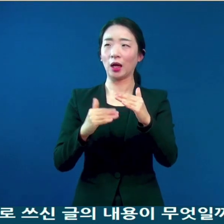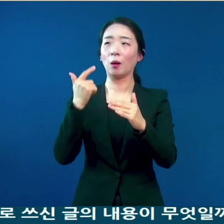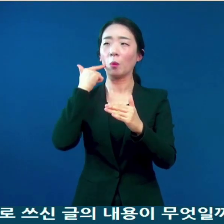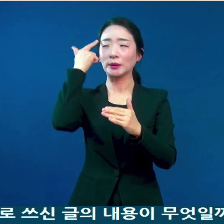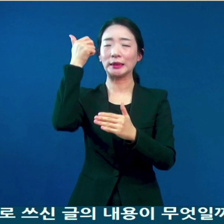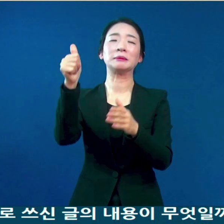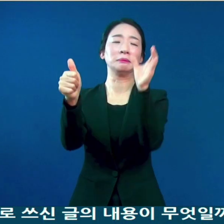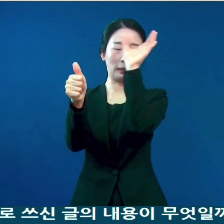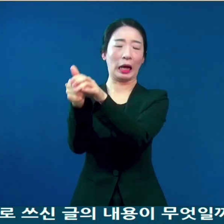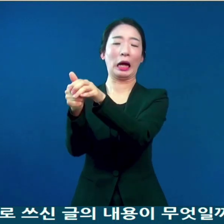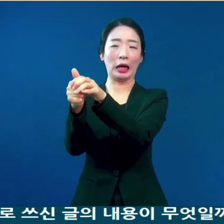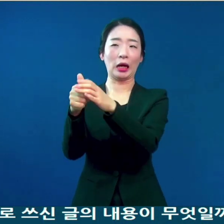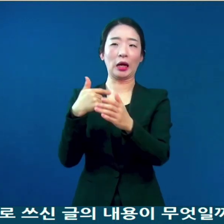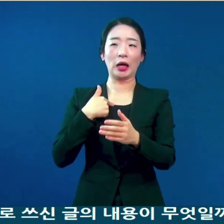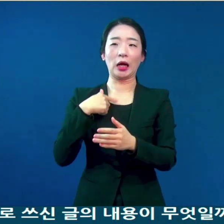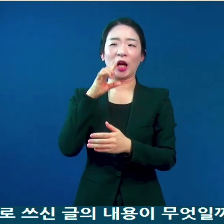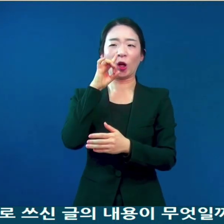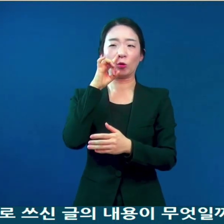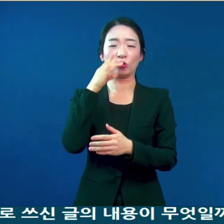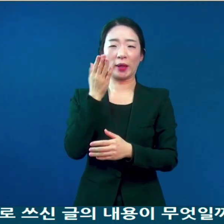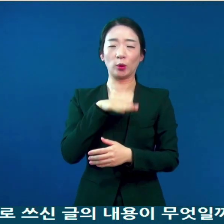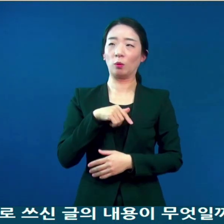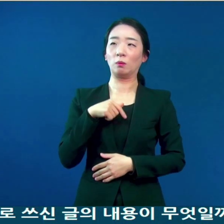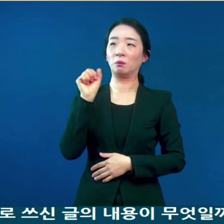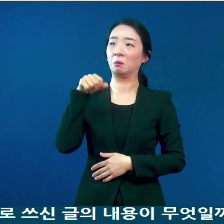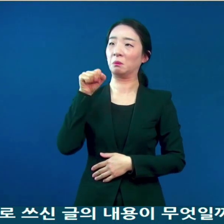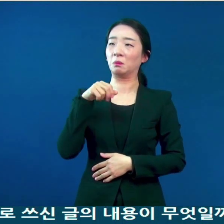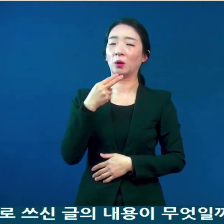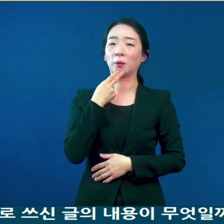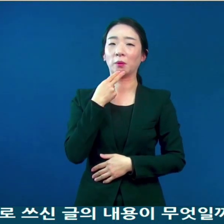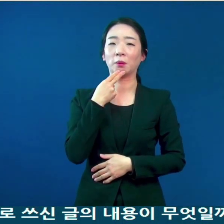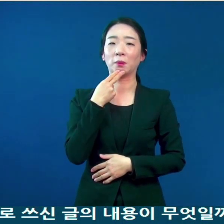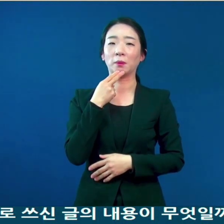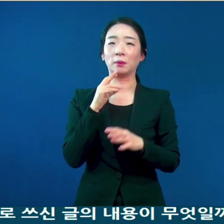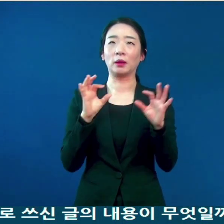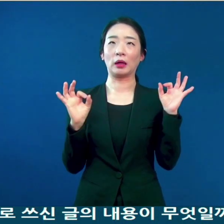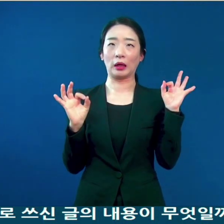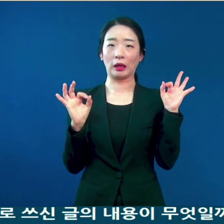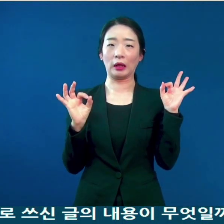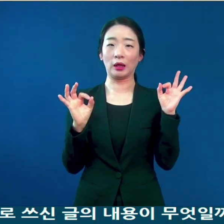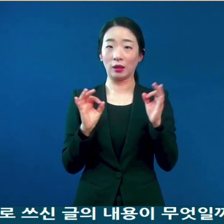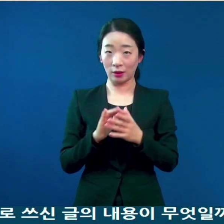맡겨드립니다. 그런 이 마음이신 것 같은데,